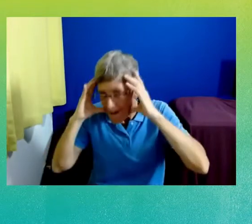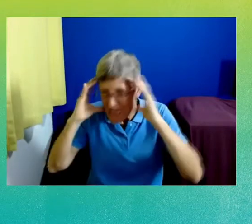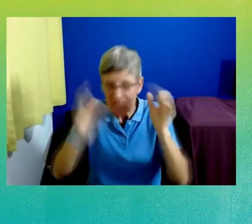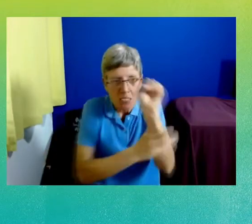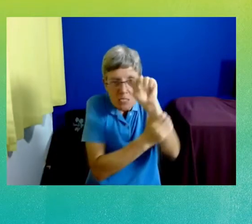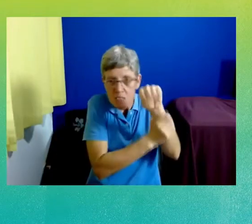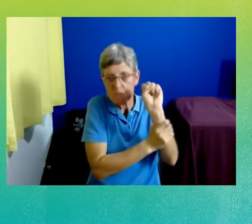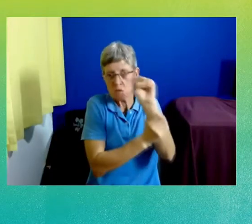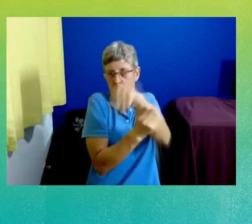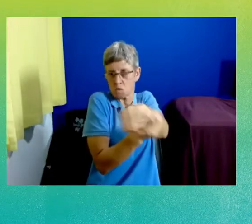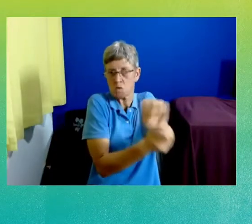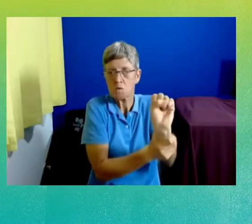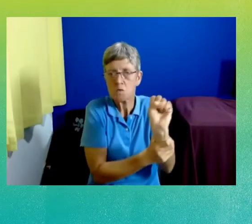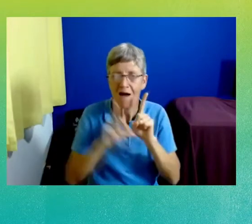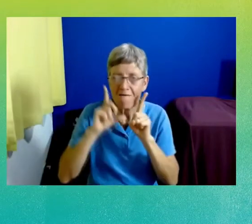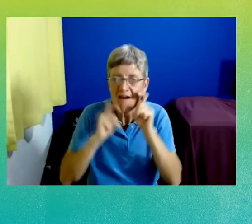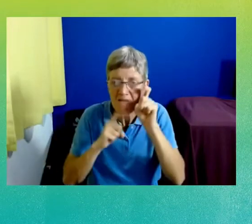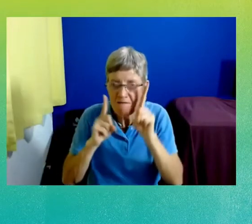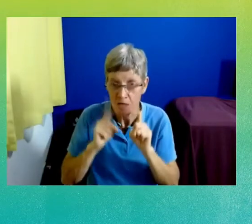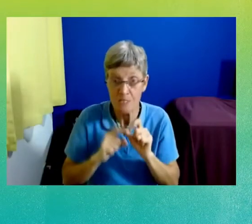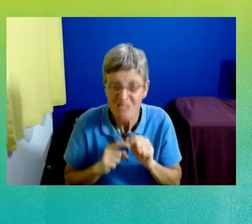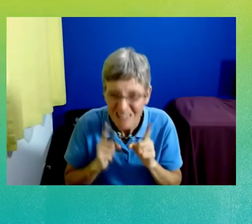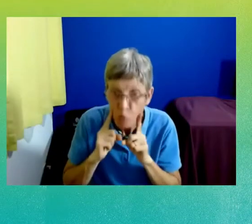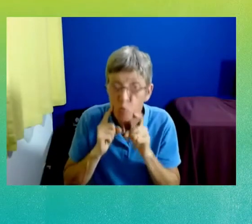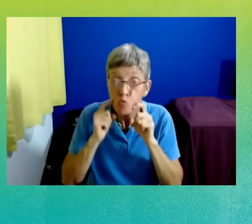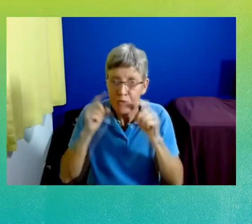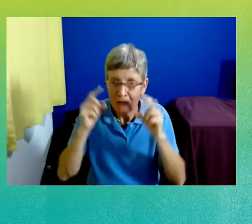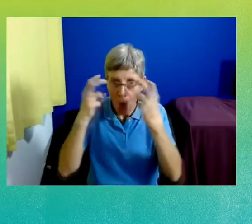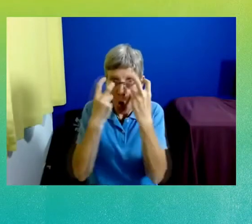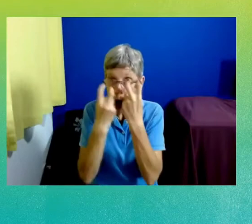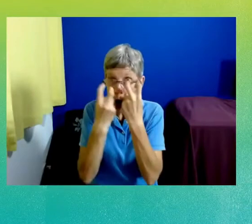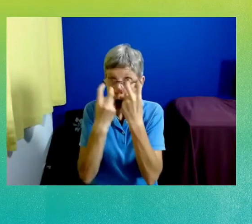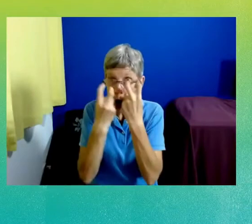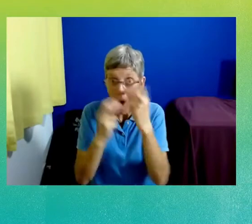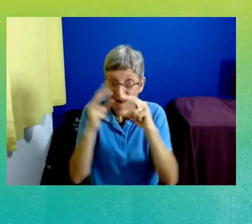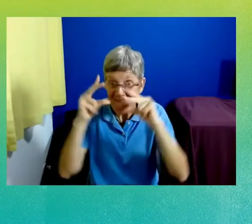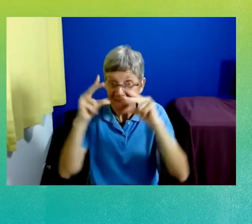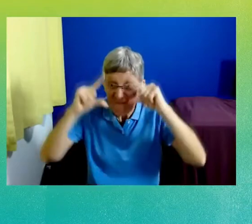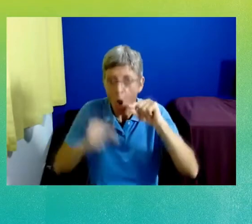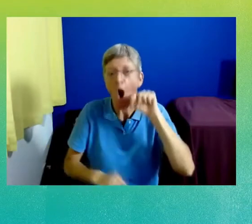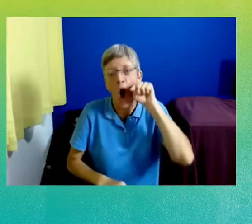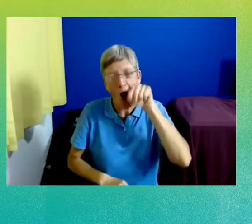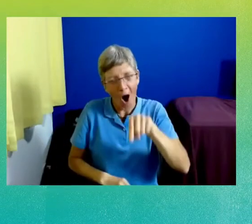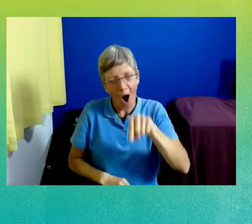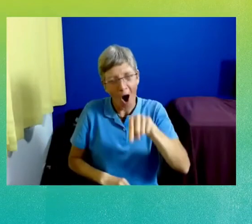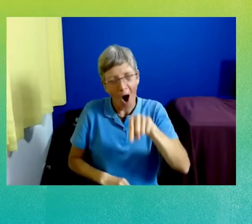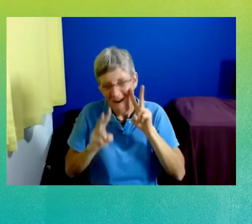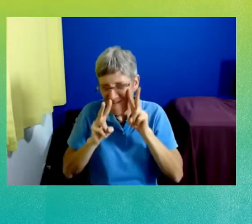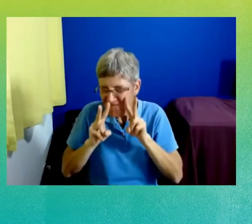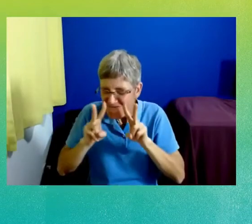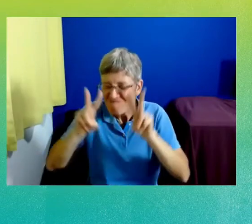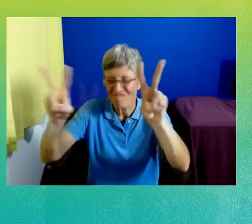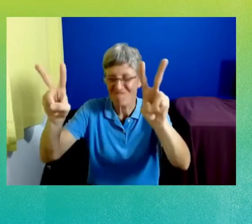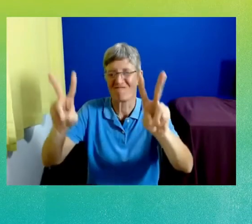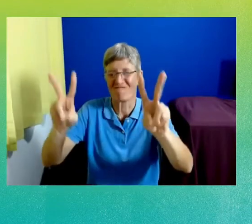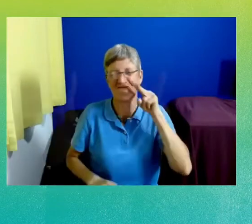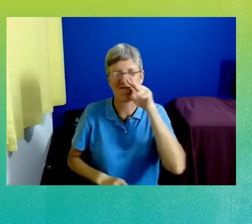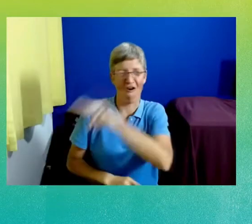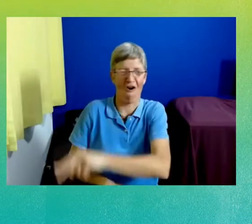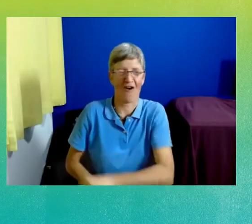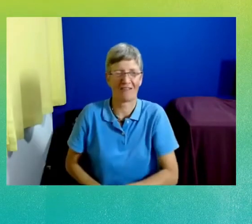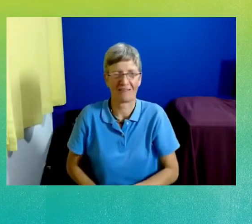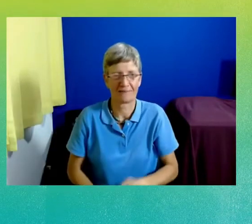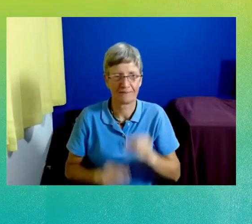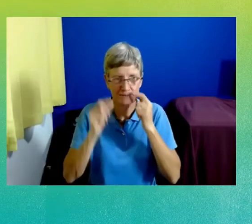Libras, é toda essa expressão, tá? É, com as mãos, com o corpo e a expressão facial. Tá?